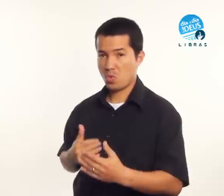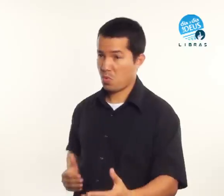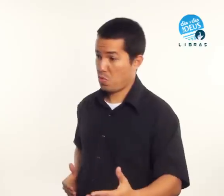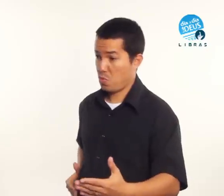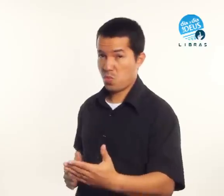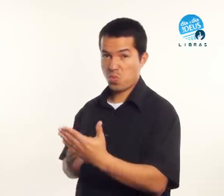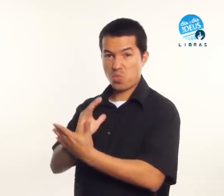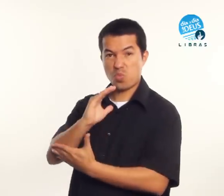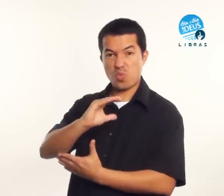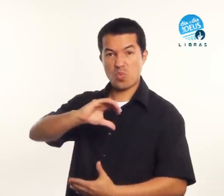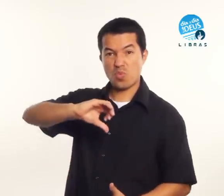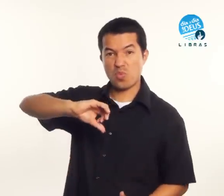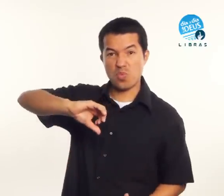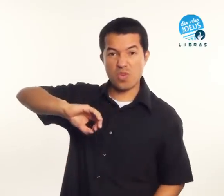vou ganhar 90.